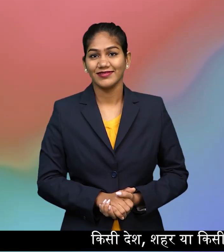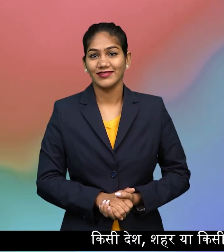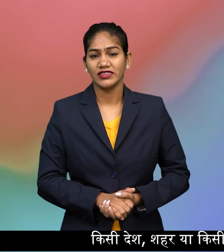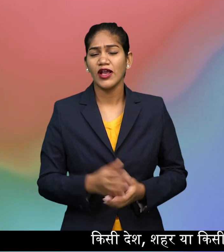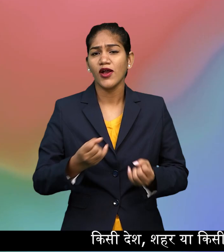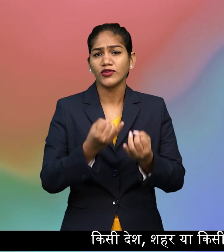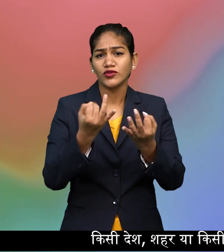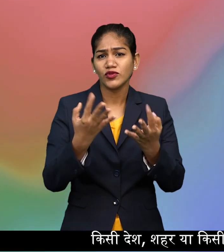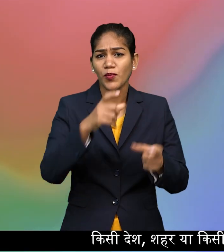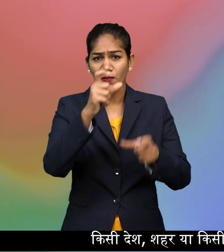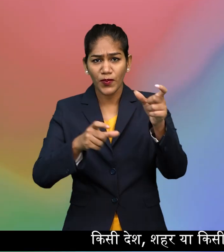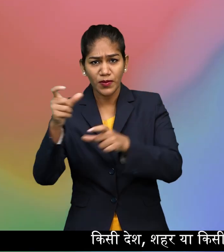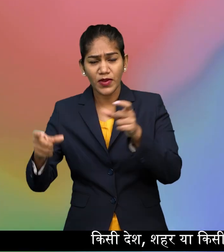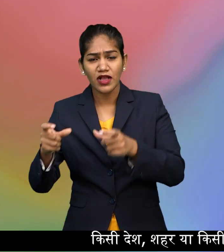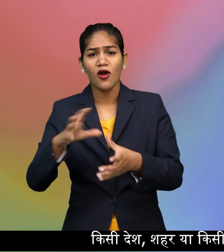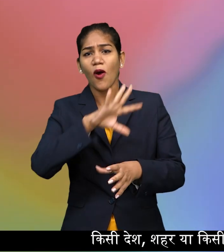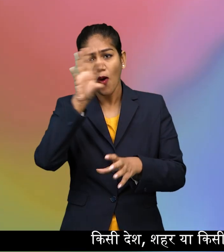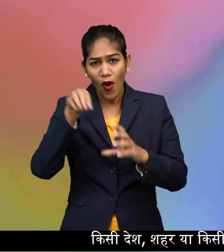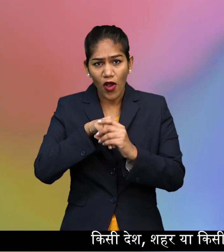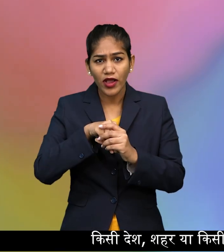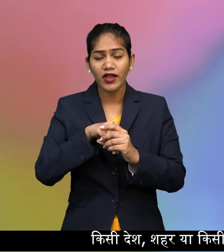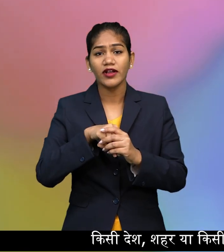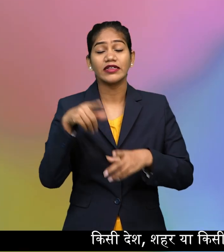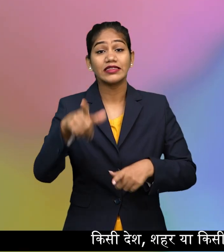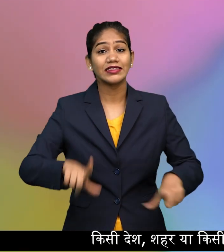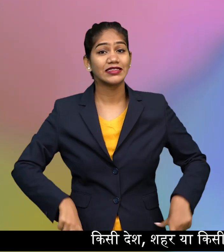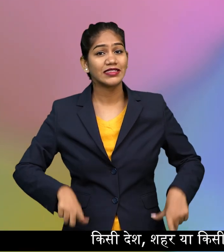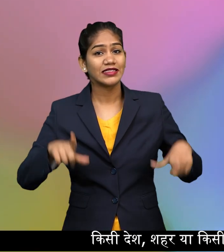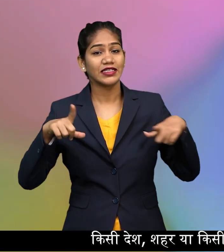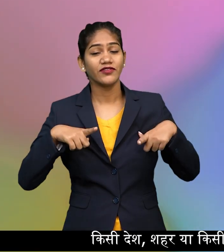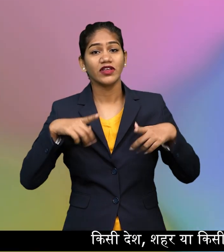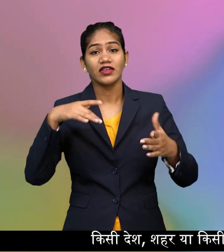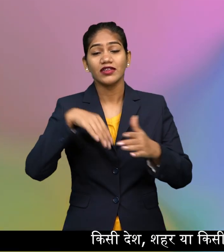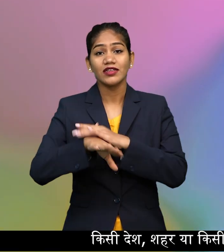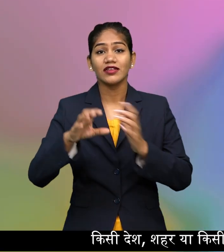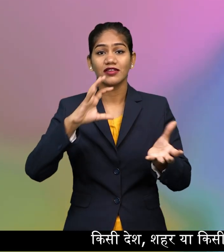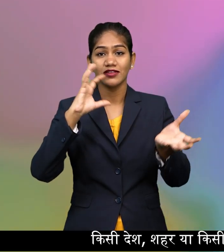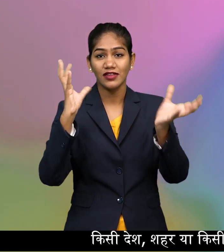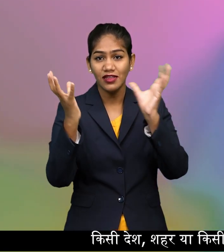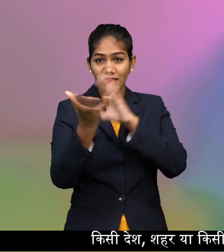किसी देश, शहर या किसी जिले या क्षेत्र में रहने वाले लोगों की कुल संख्या।